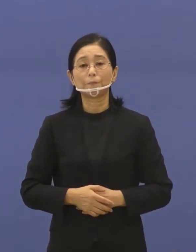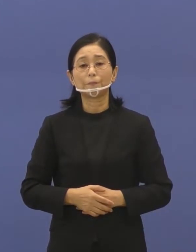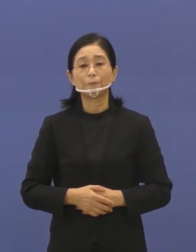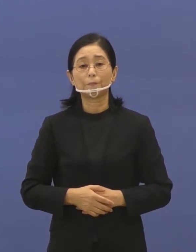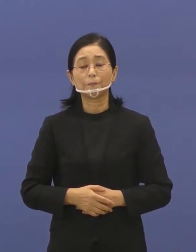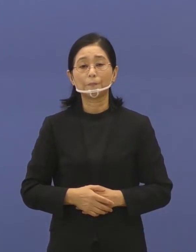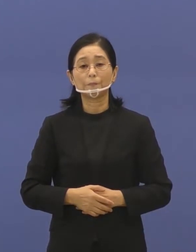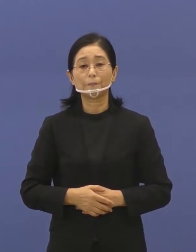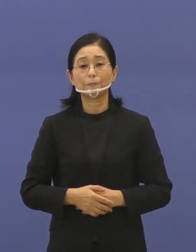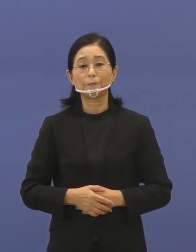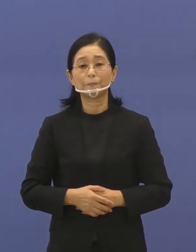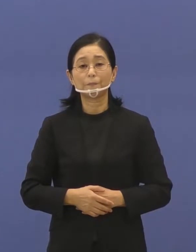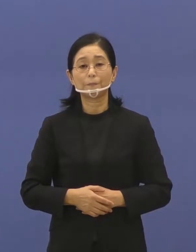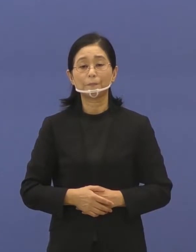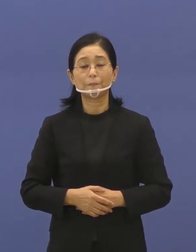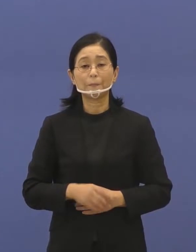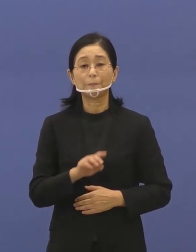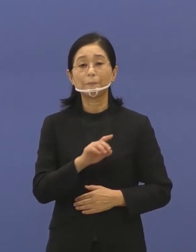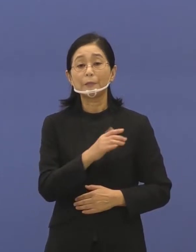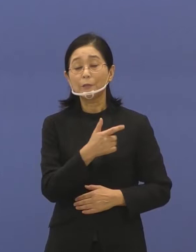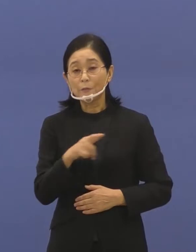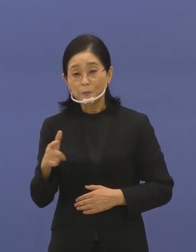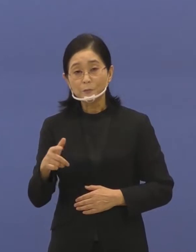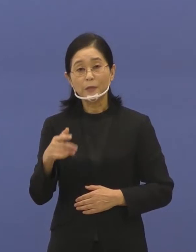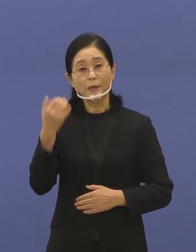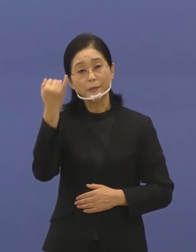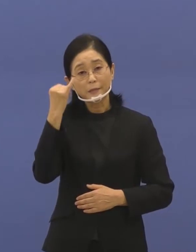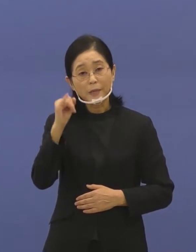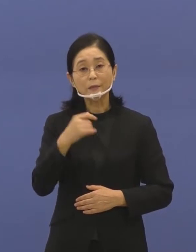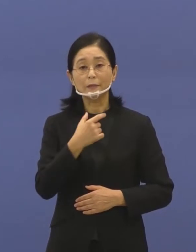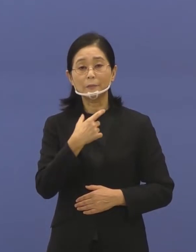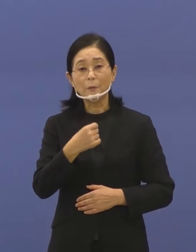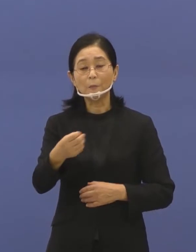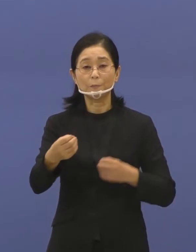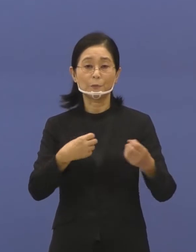いろいろな声はこういただいているんですけれども、